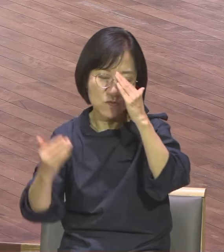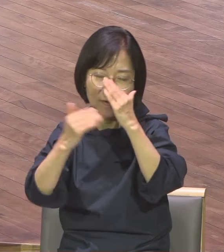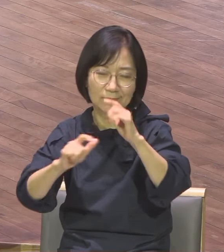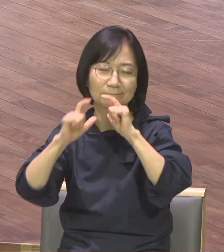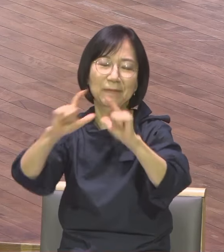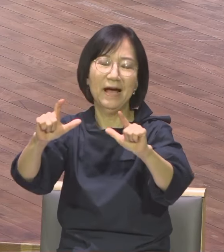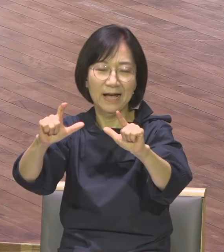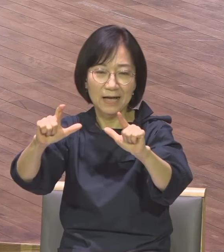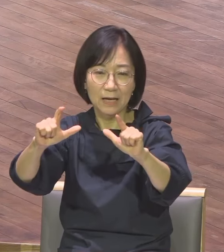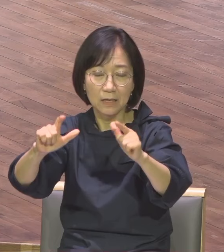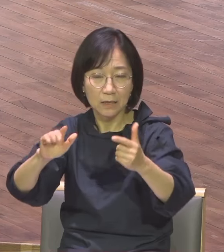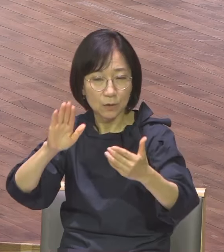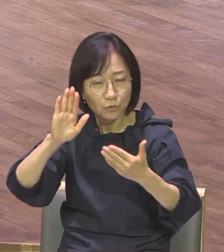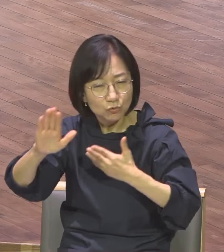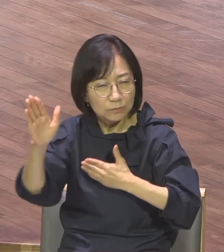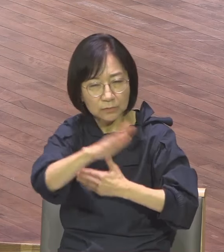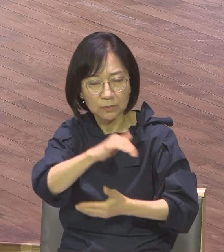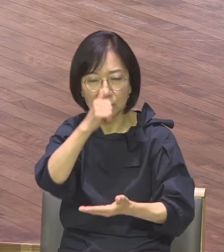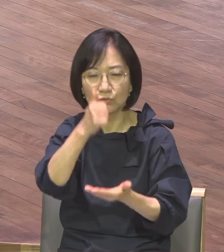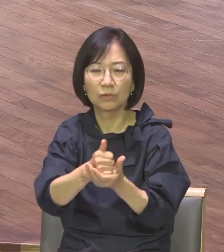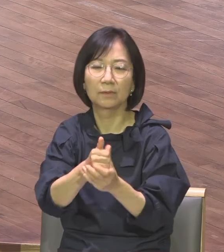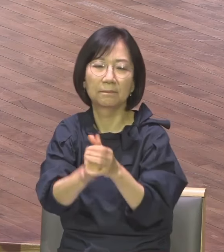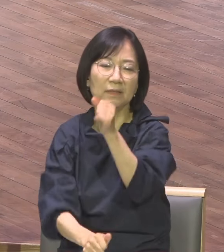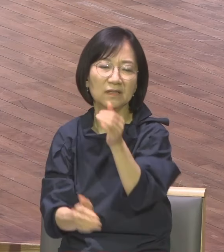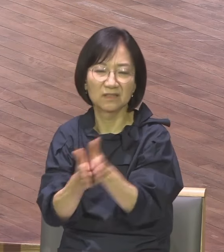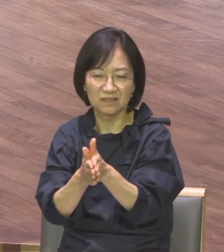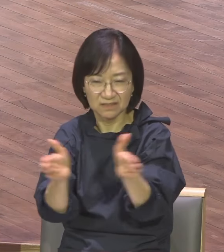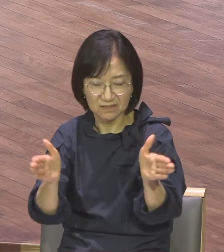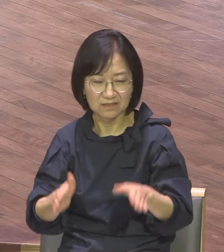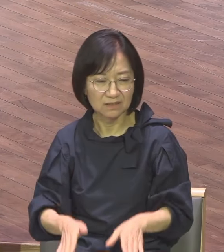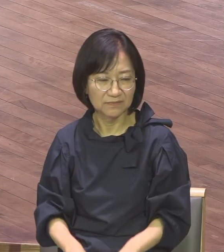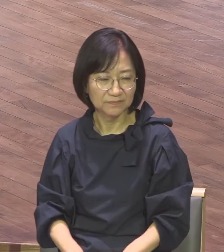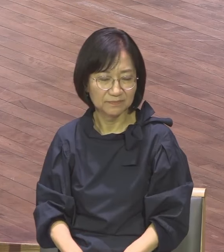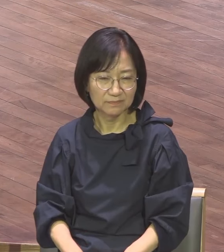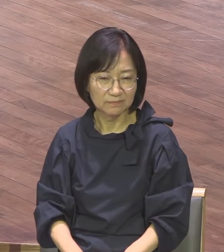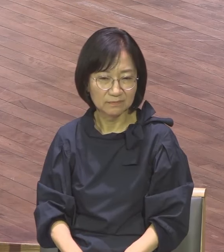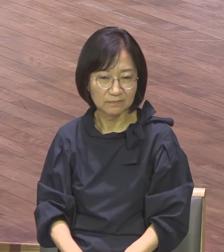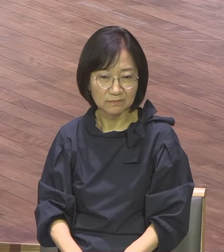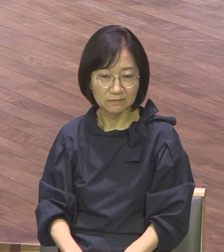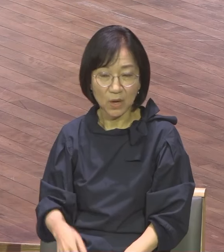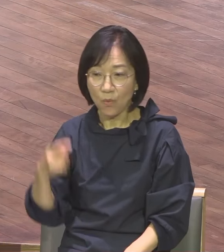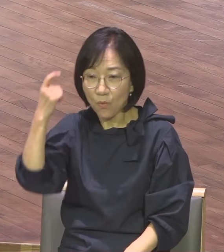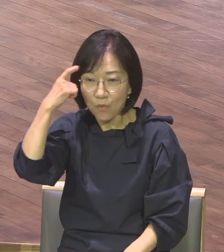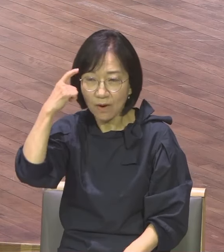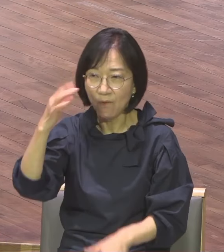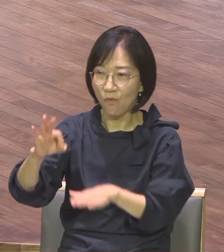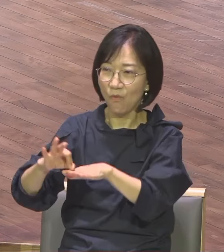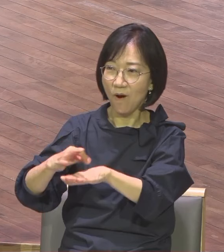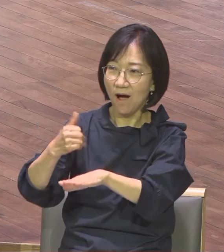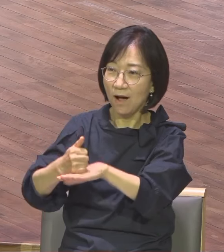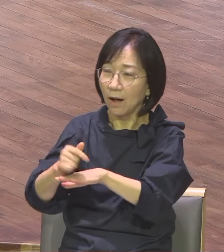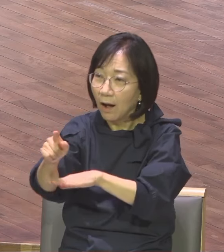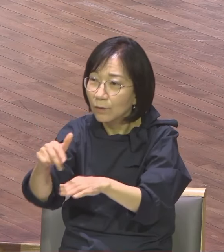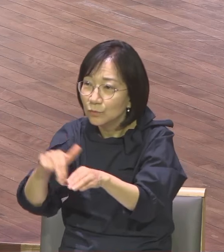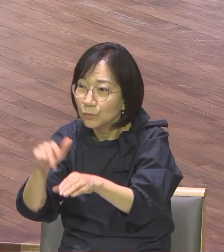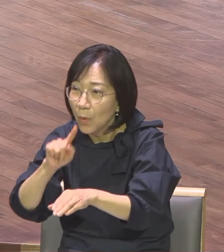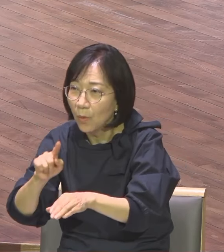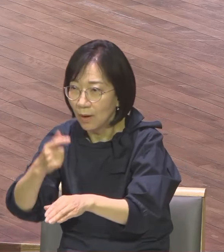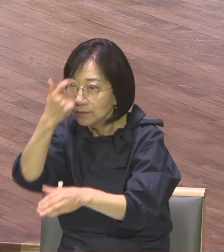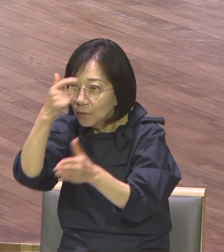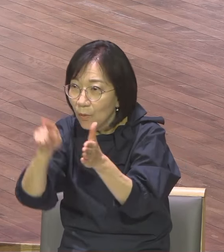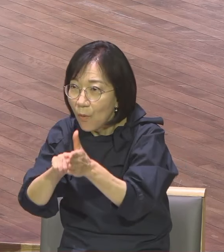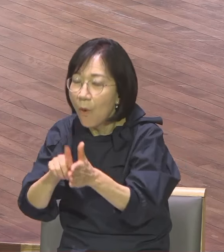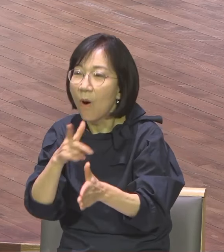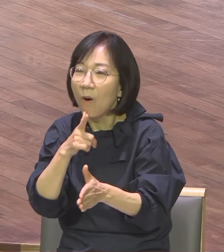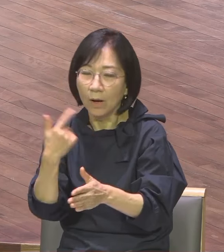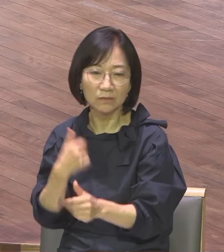타락하기 시작했어요. 타락하면 기독교 뭐 황제가 기독교인데 뭐 나머지는 뭐 안 가면 안 돼.